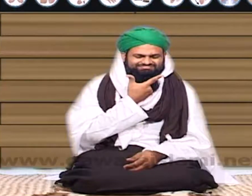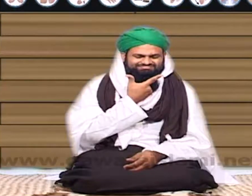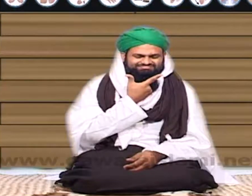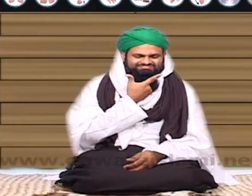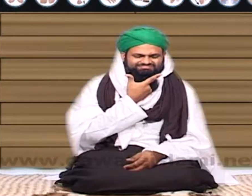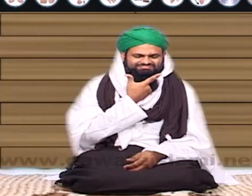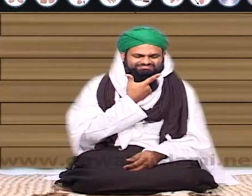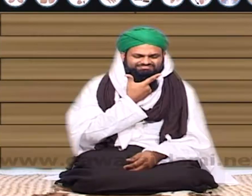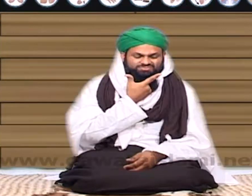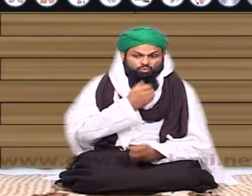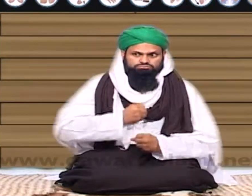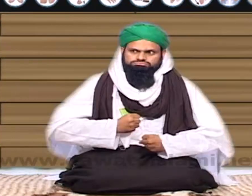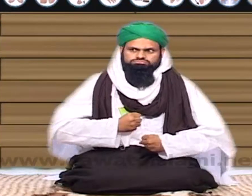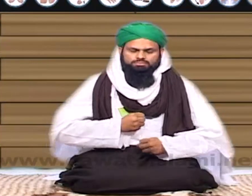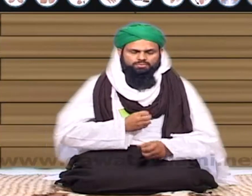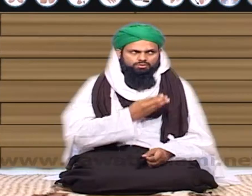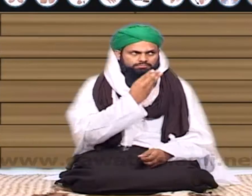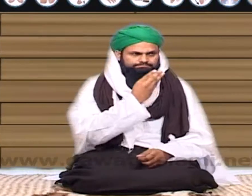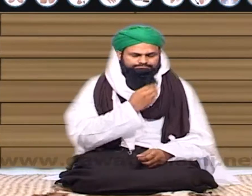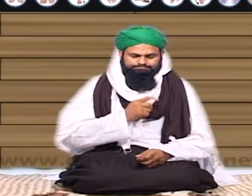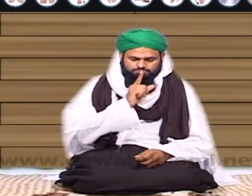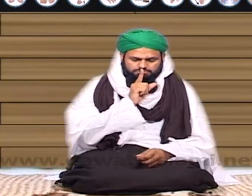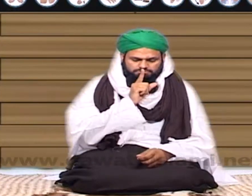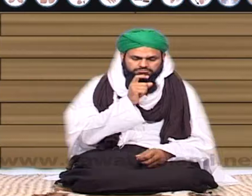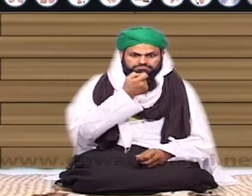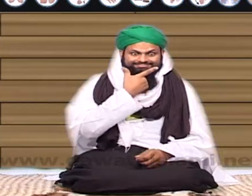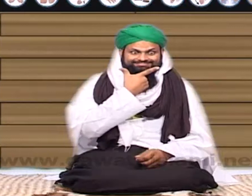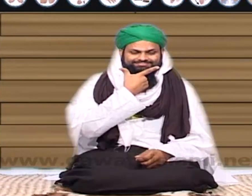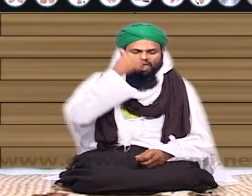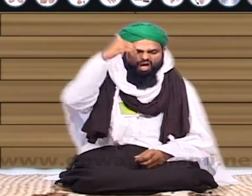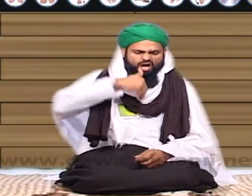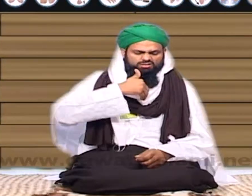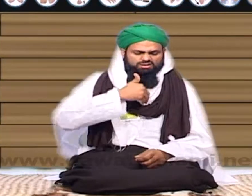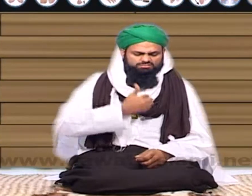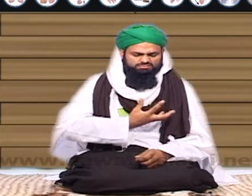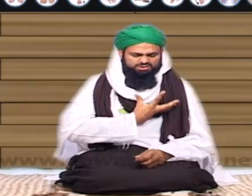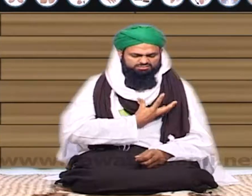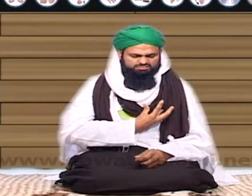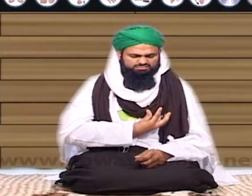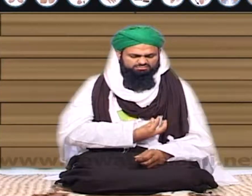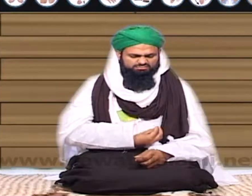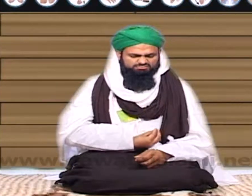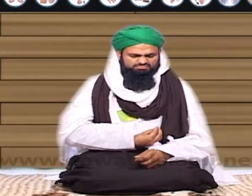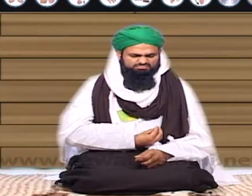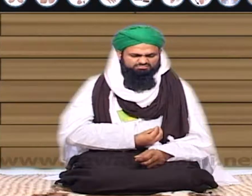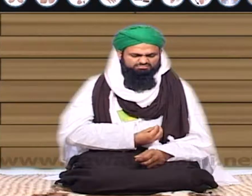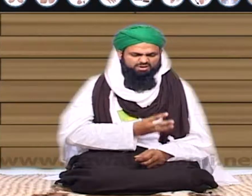گا آپ کے ساتھ، کیونکہ آپ کا روب اچھا ہے تو وہ آپ کے سامنے ہنسے گا، لیکن اندر اندر وہ کڑے